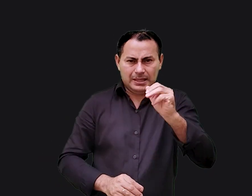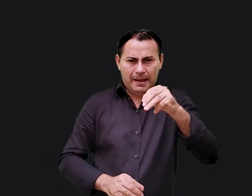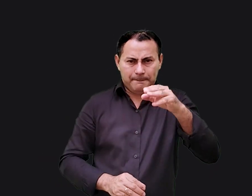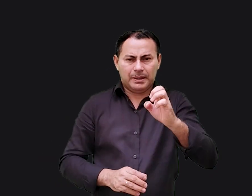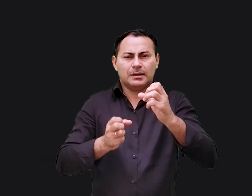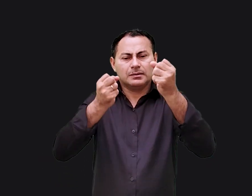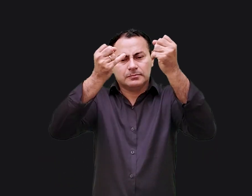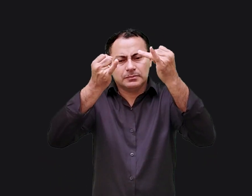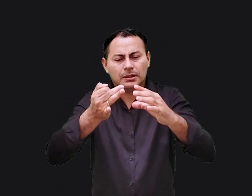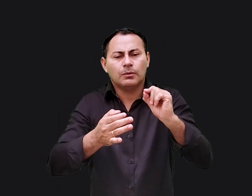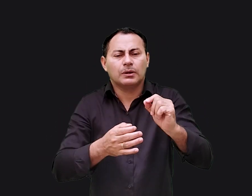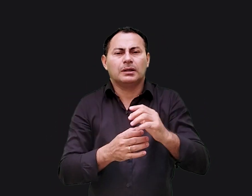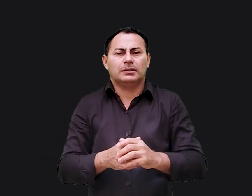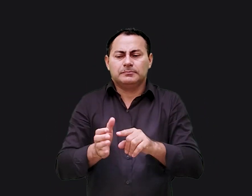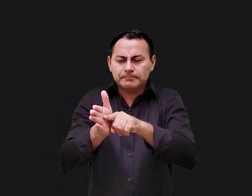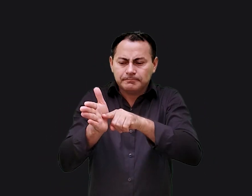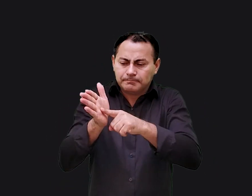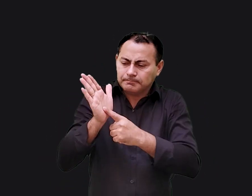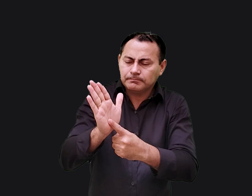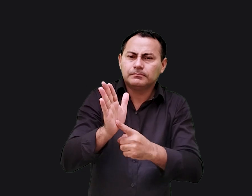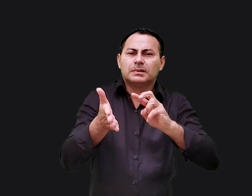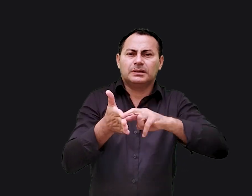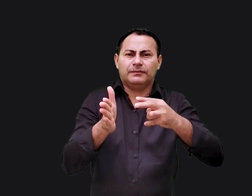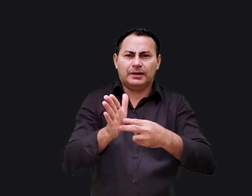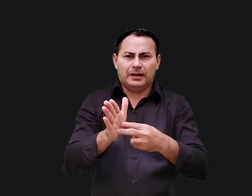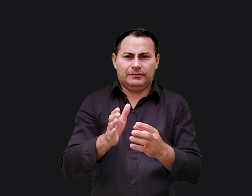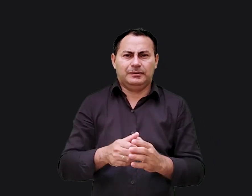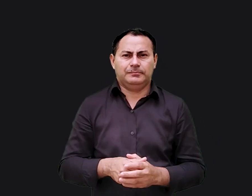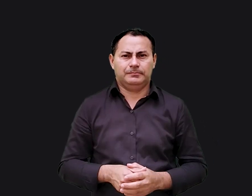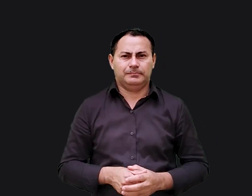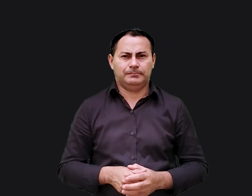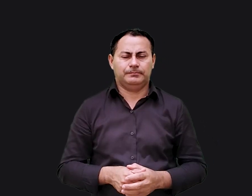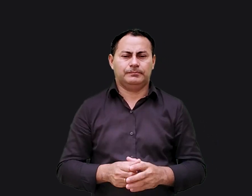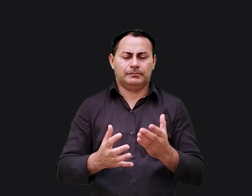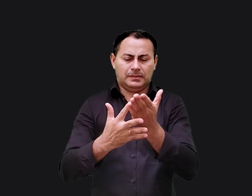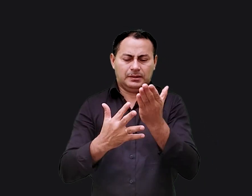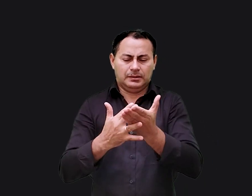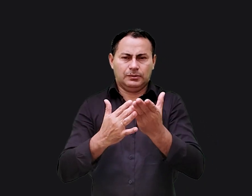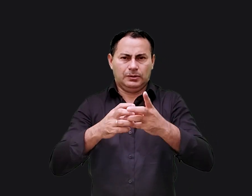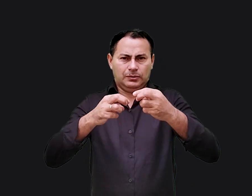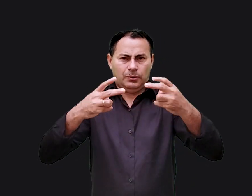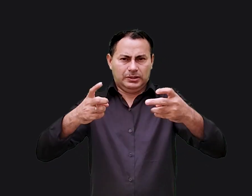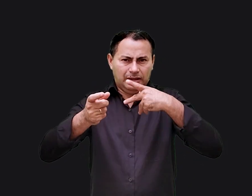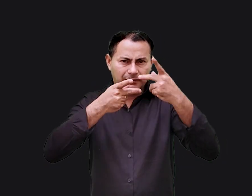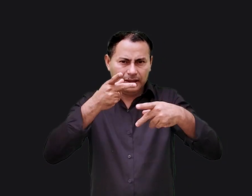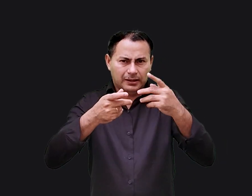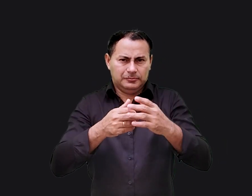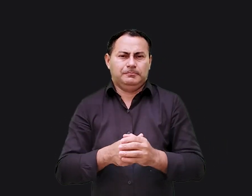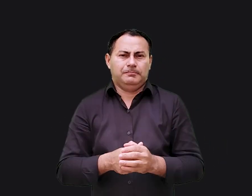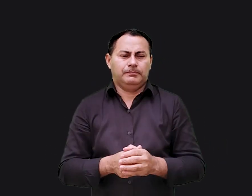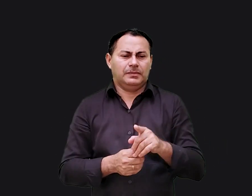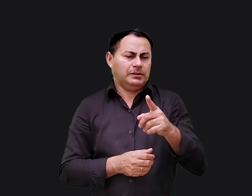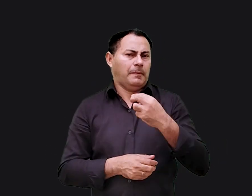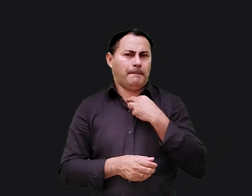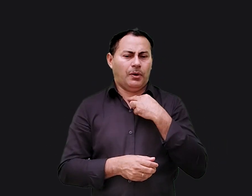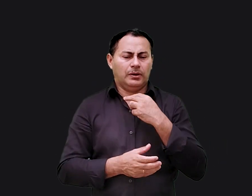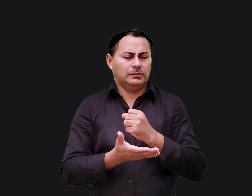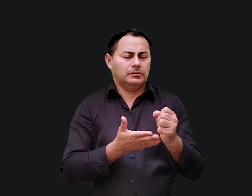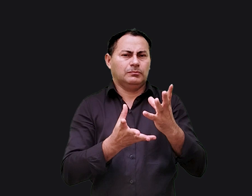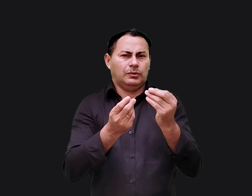Eles queriam explicar o que aquele diagnóstico significava. Entre outras coisas, eles disseram: você não pode passar